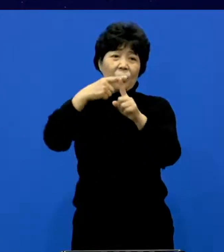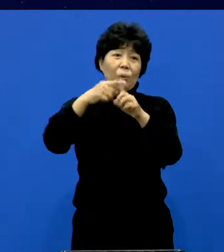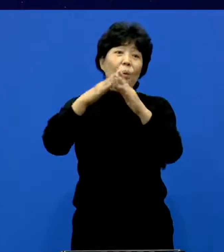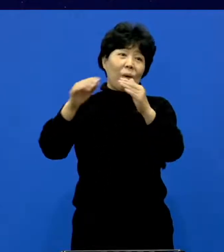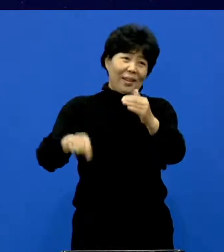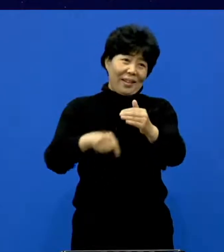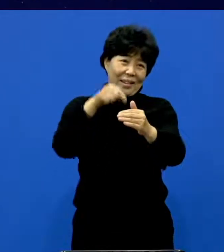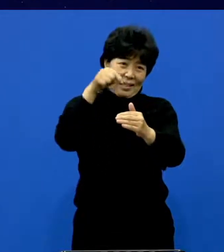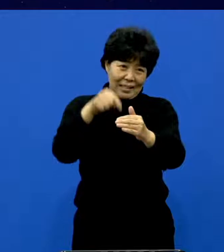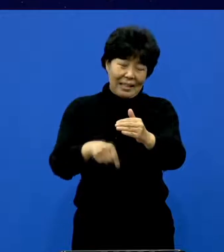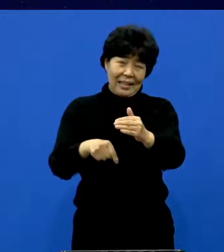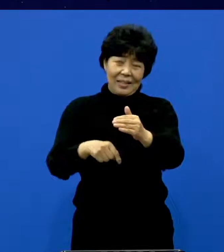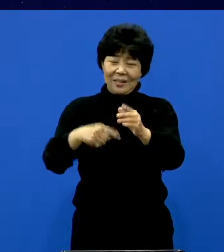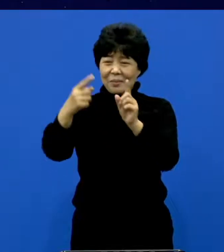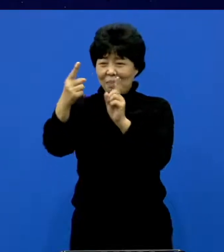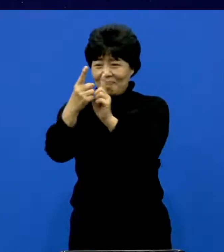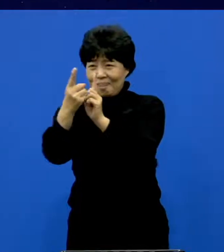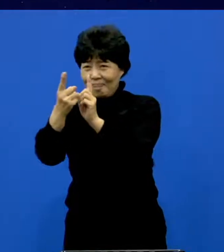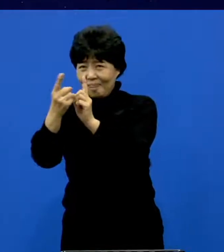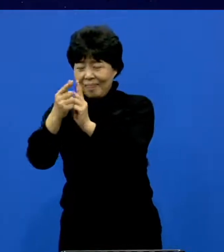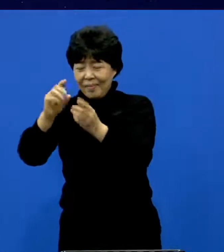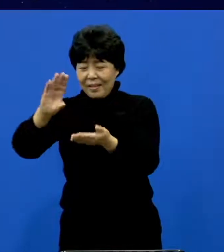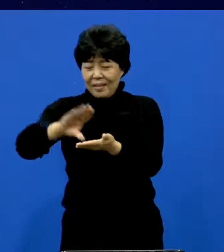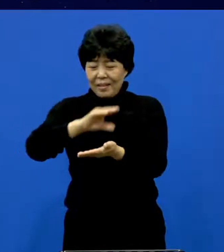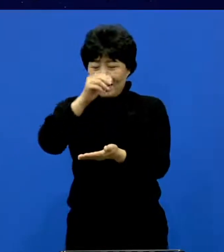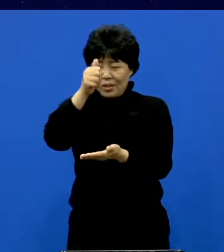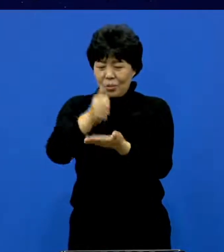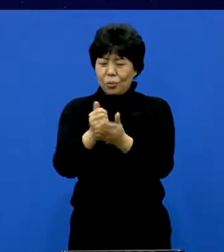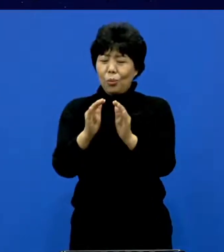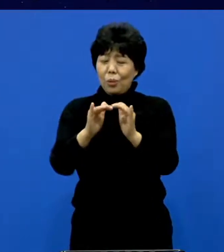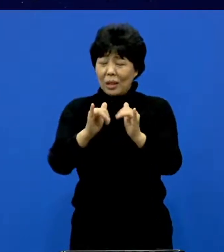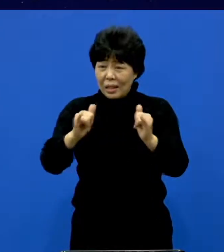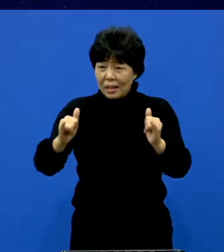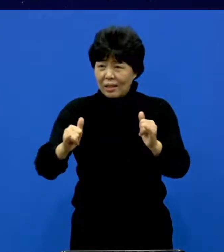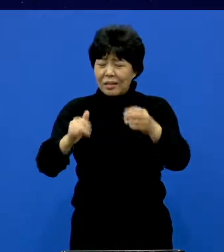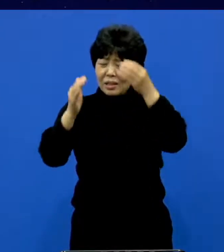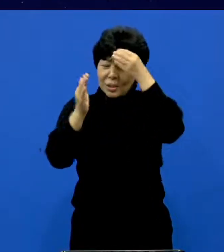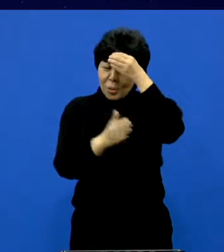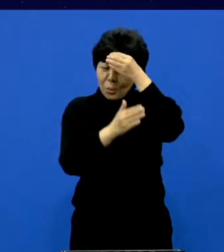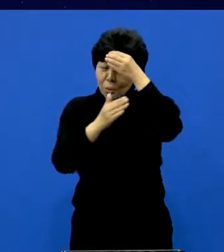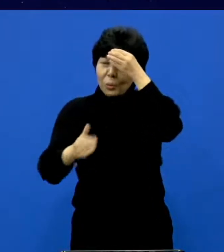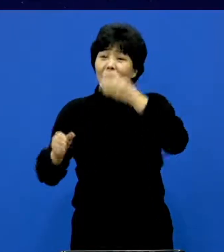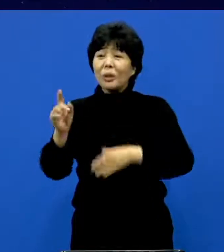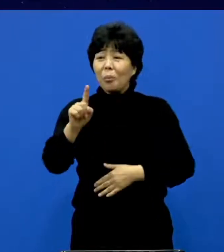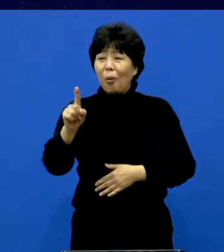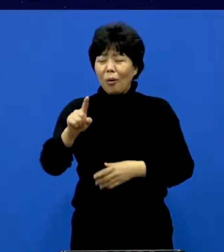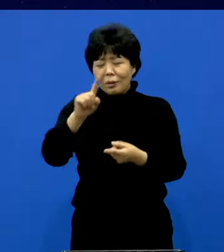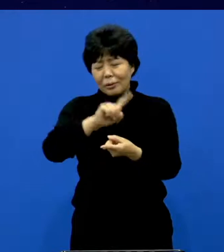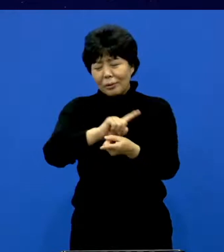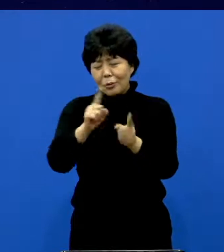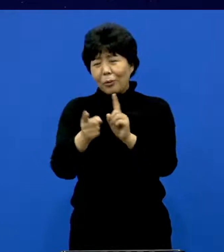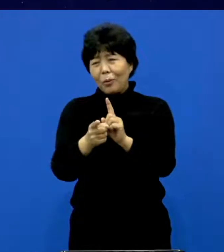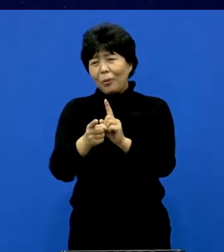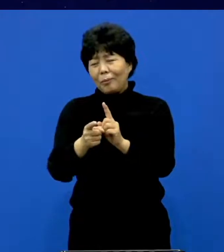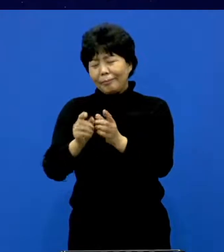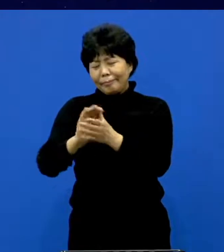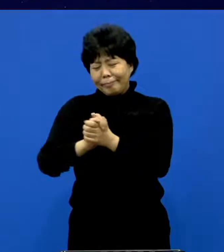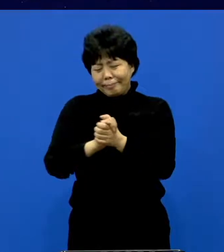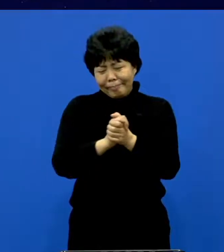우리 그리스도인들이, 성도들이 사랑방 안에서 깊은 우정을 나누는 교우